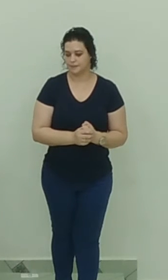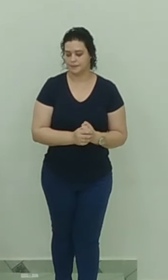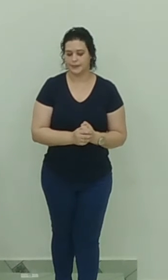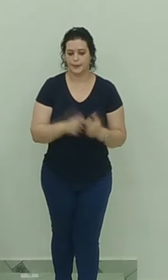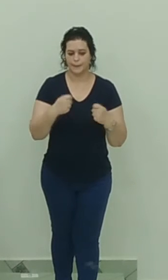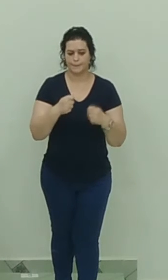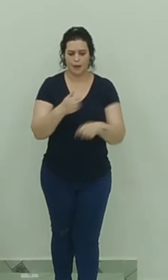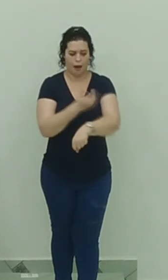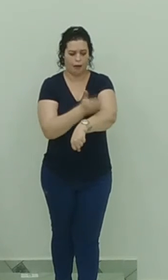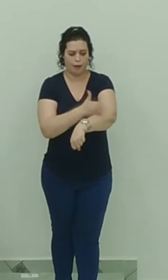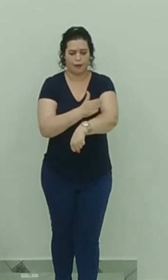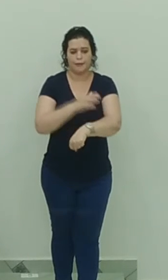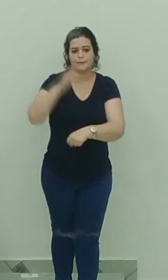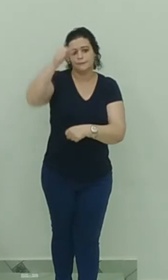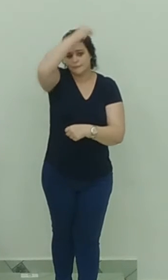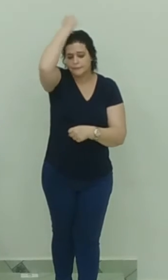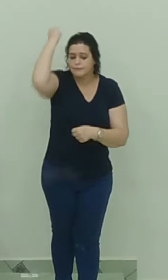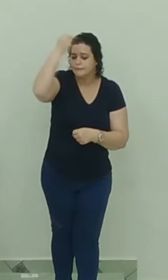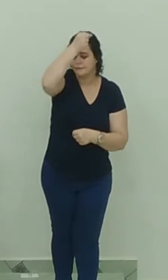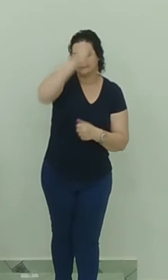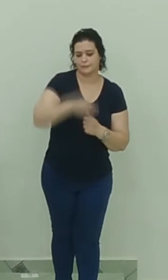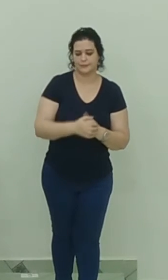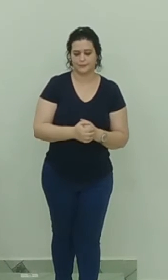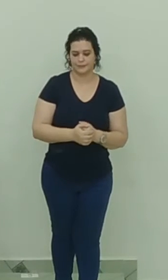Santificação, verso 17.